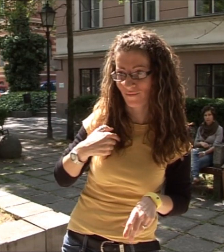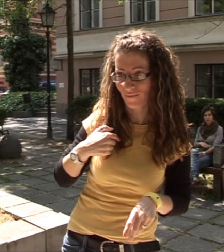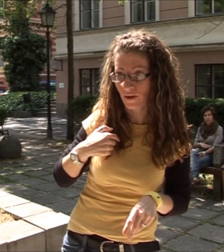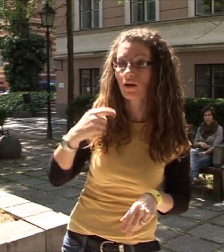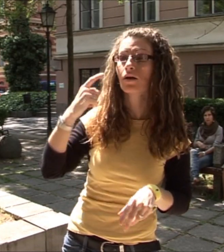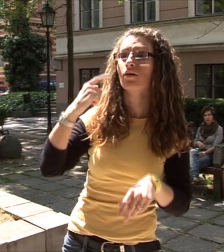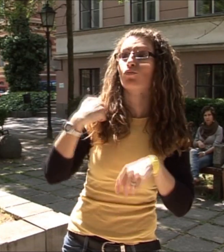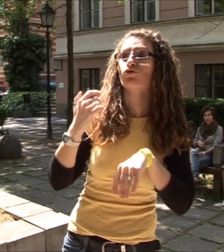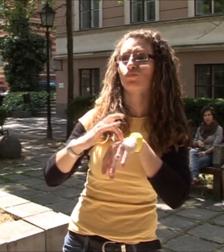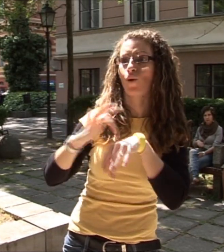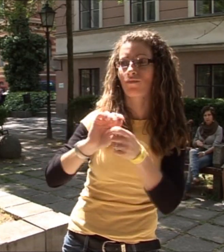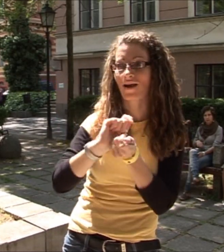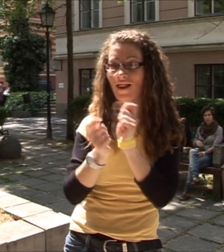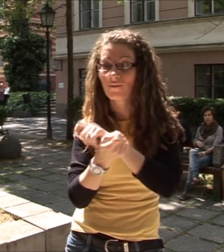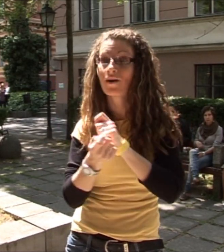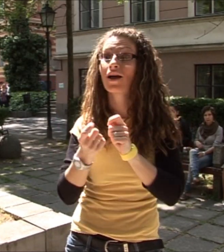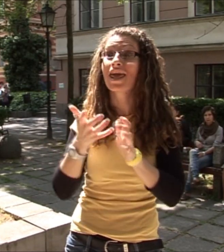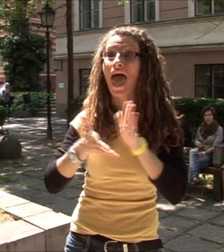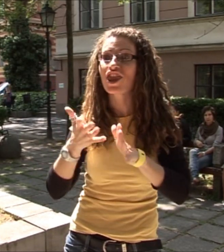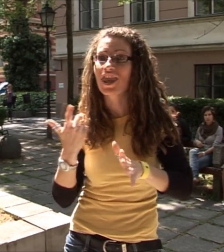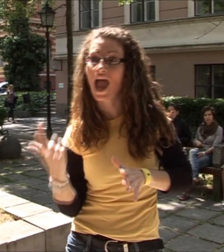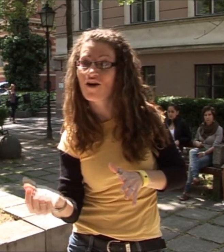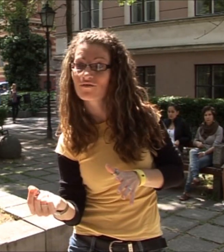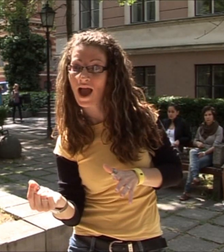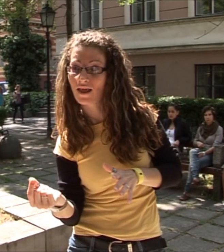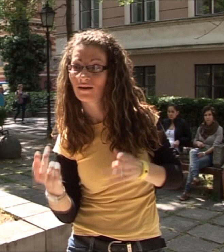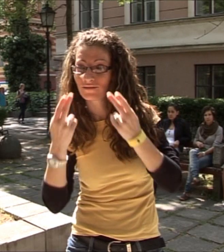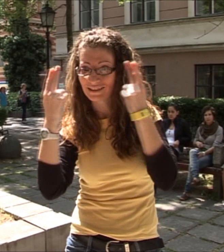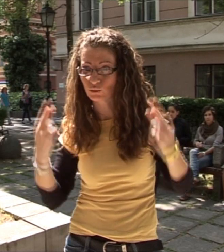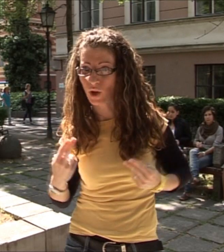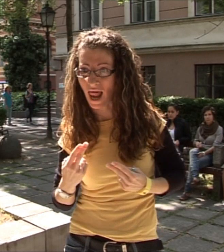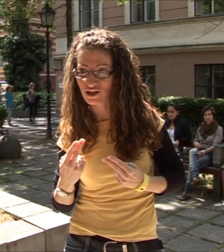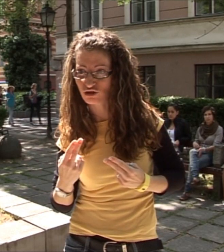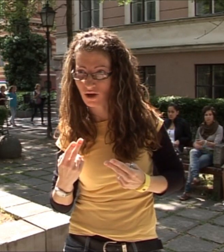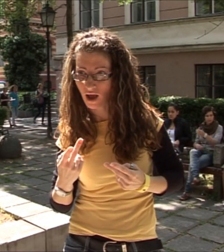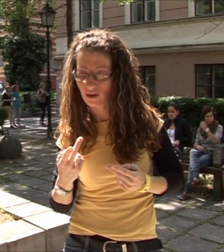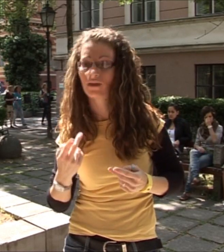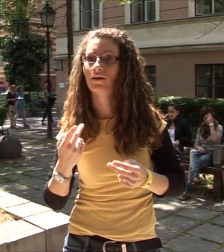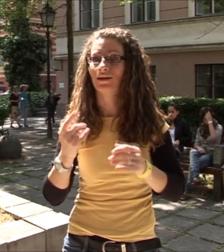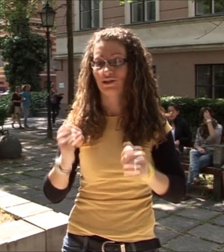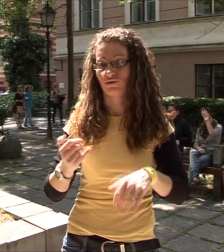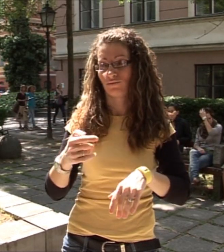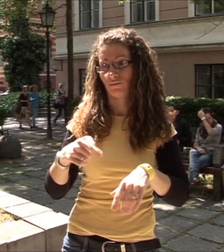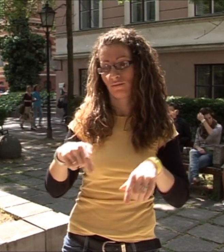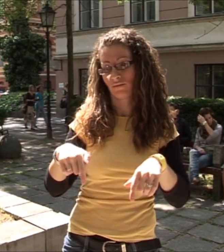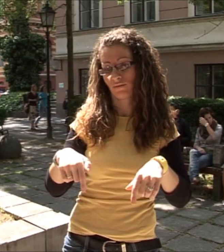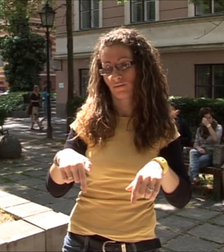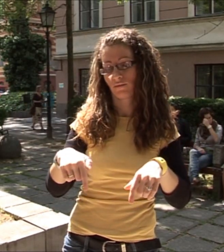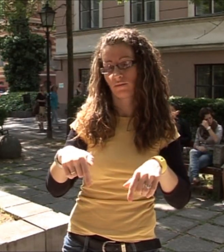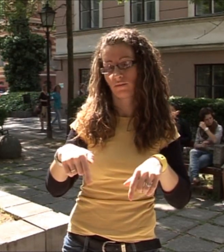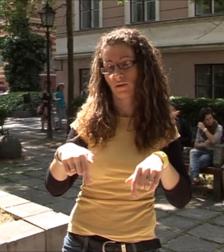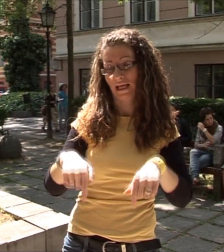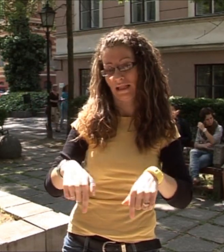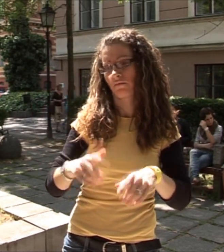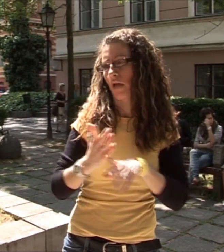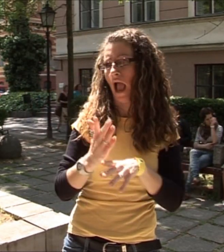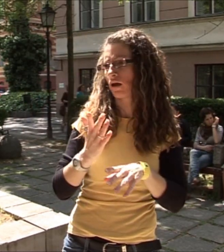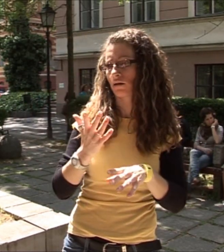hallom most próbálom változtatni hogynyelvel együtt vizuálisan tudunk előadni itt